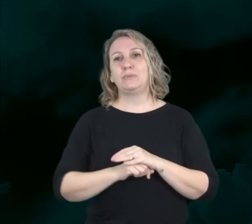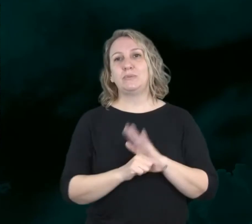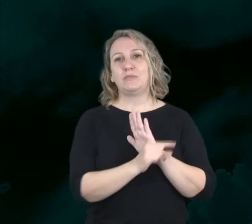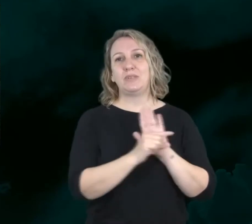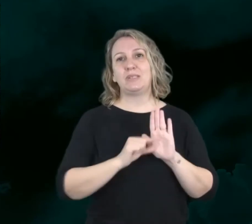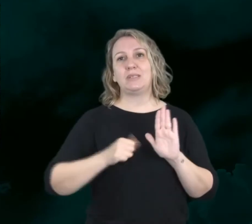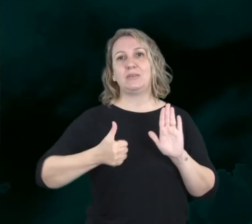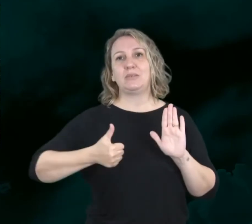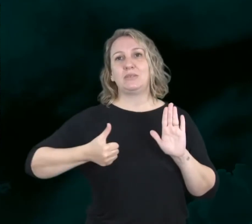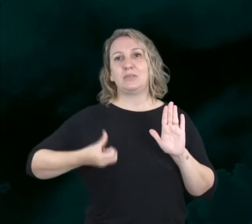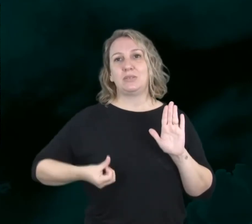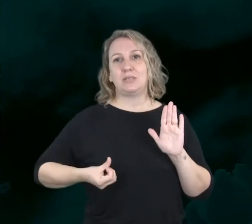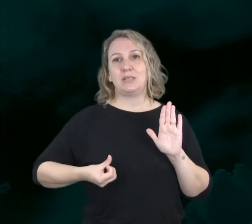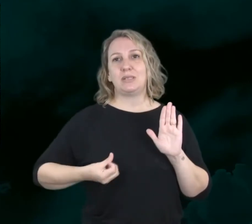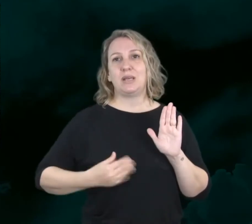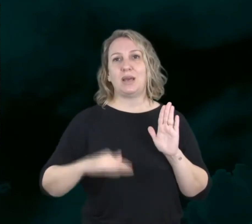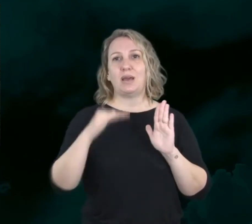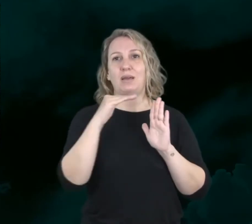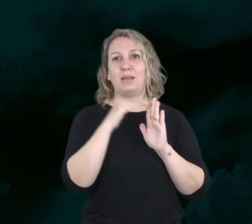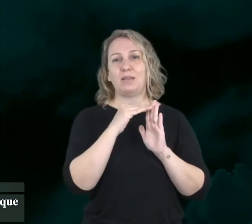versículos 16 a 18.